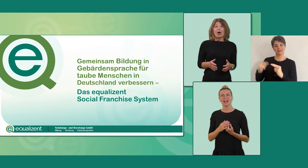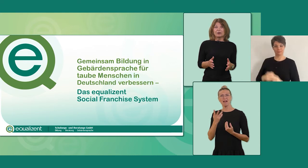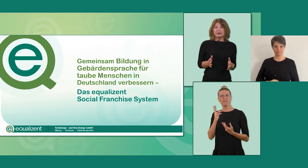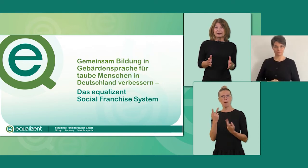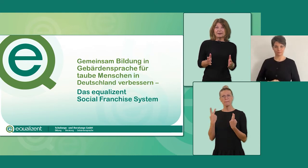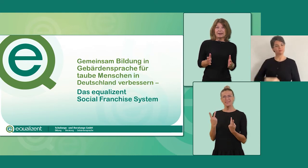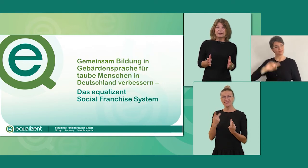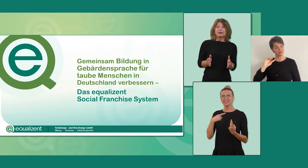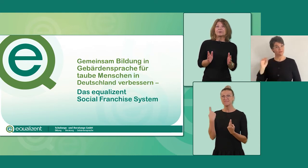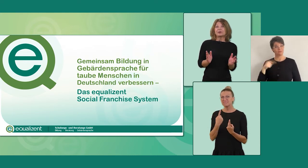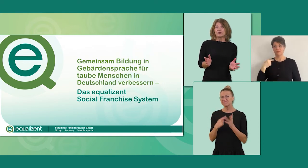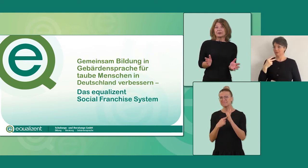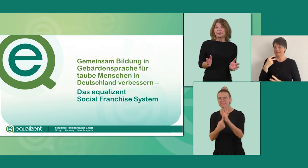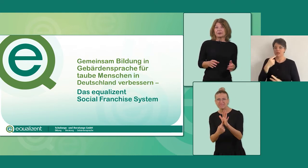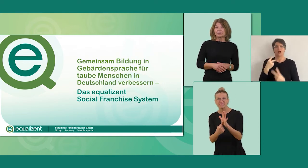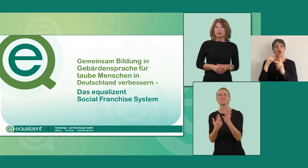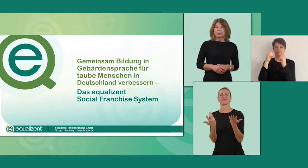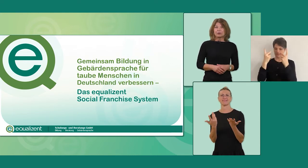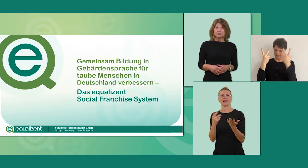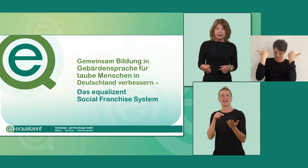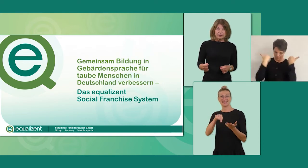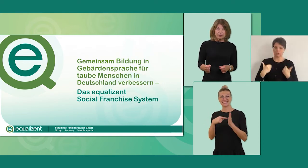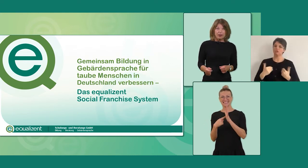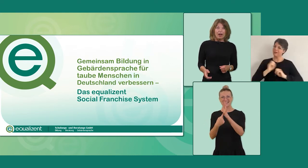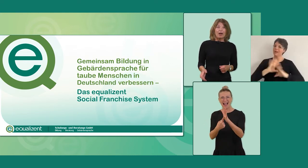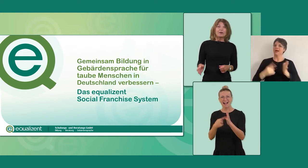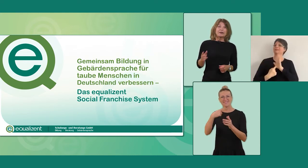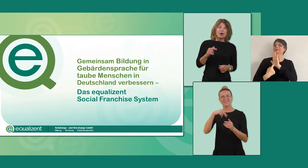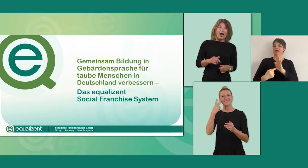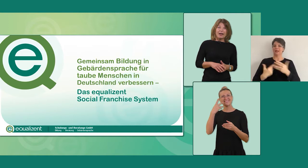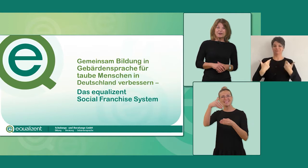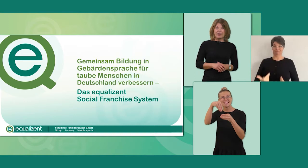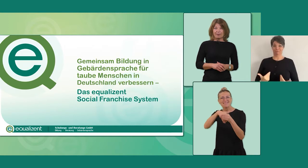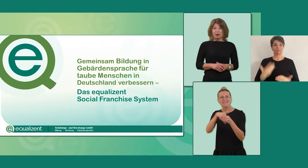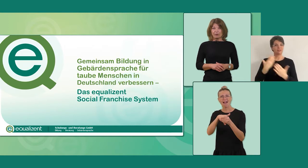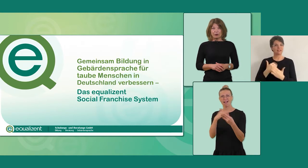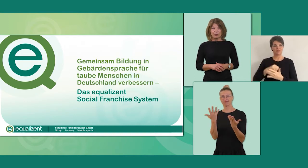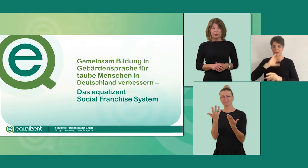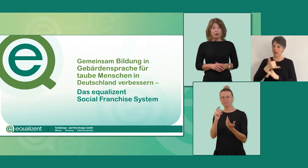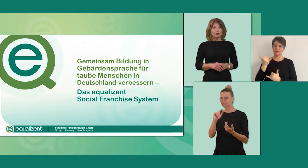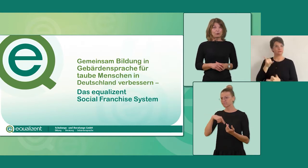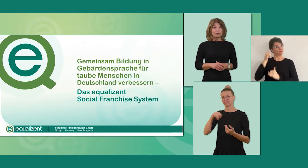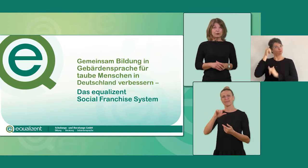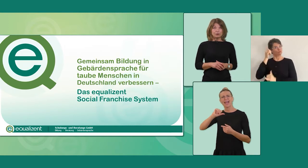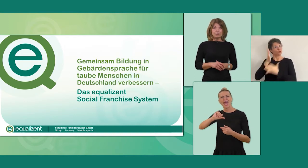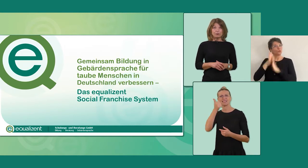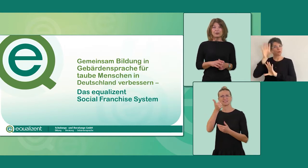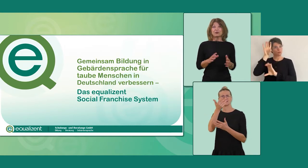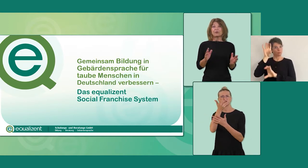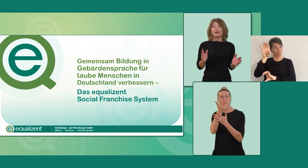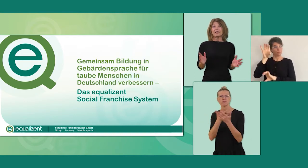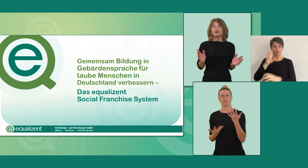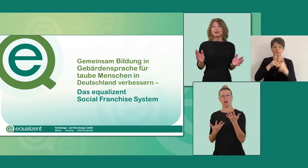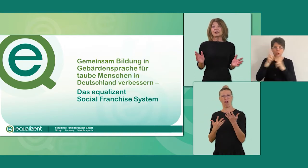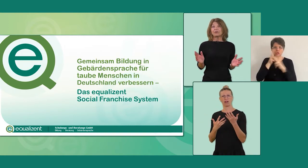dass Authentizität das Persönlichste ist. Und deshalb haben wir jetzt auch alles auf einmal aufgenommen und versuchen, mit